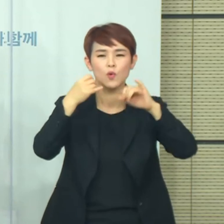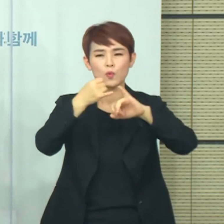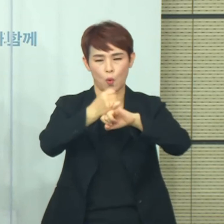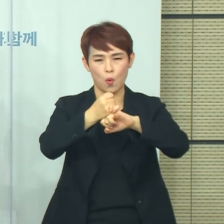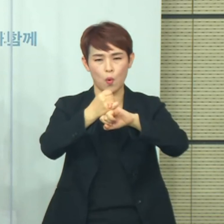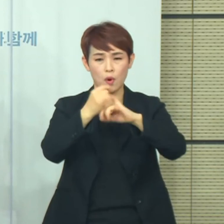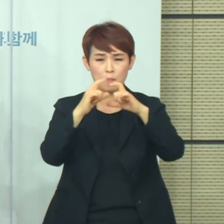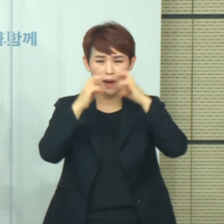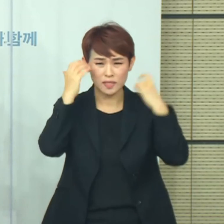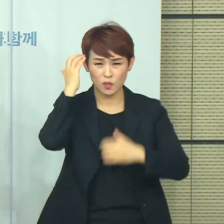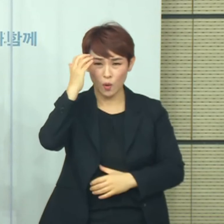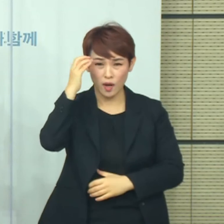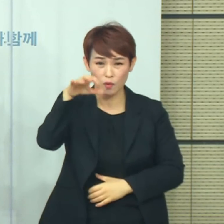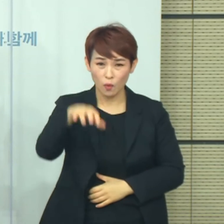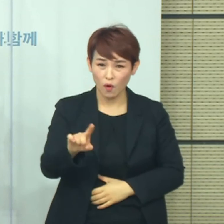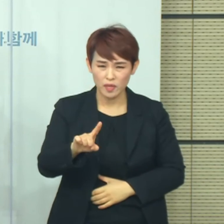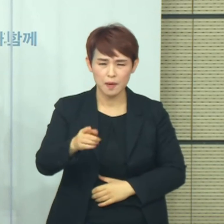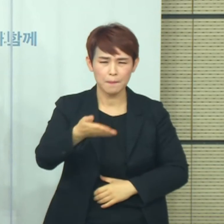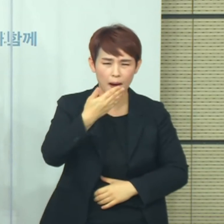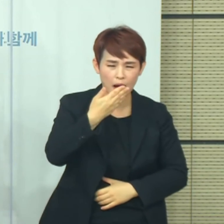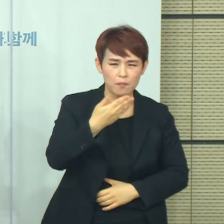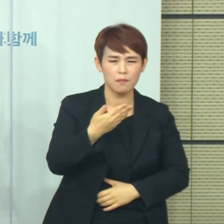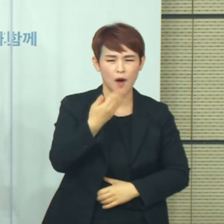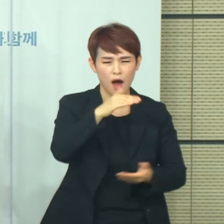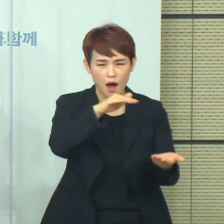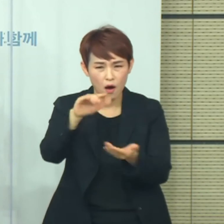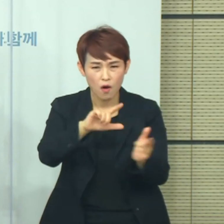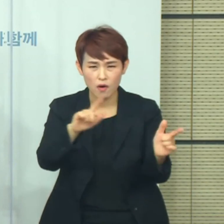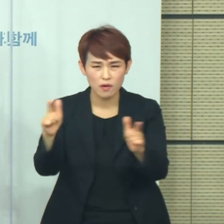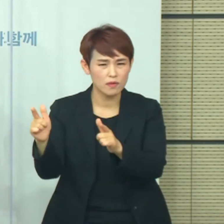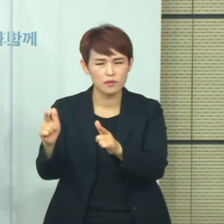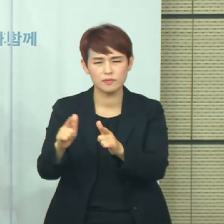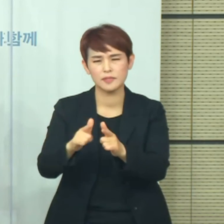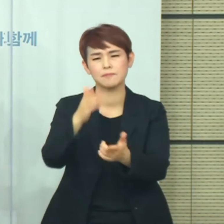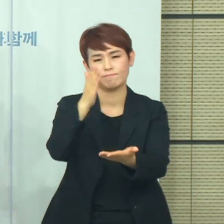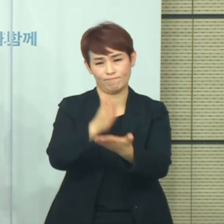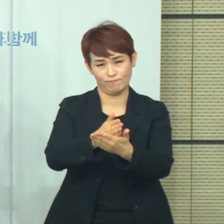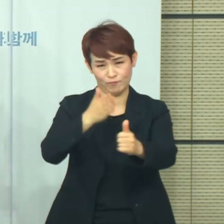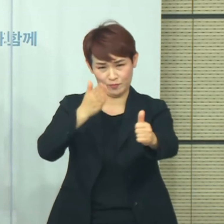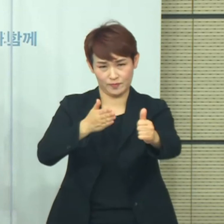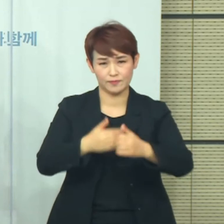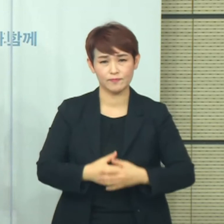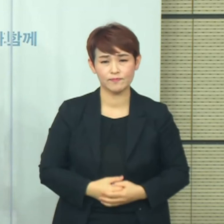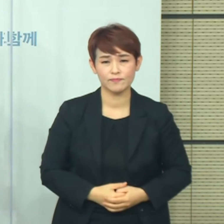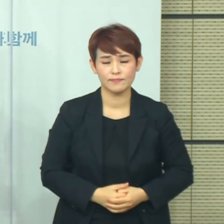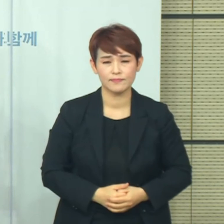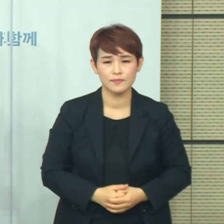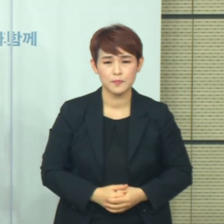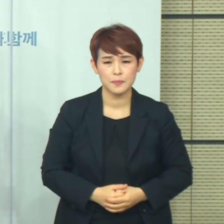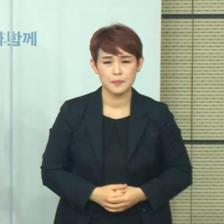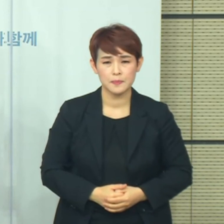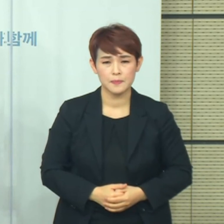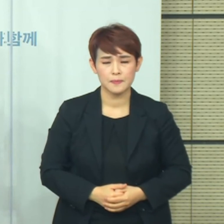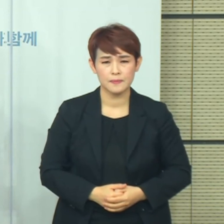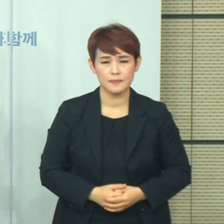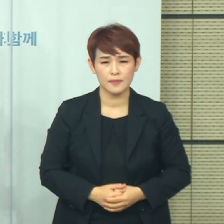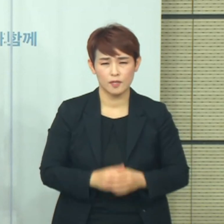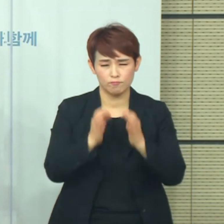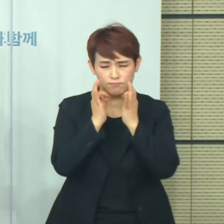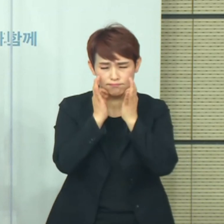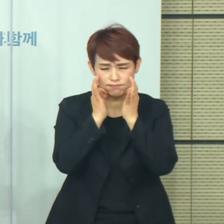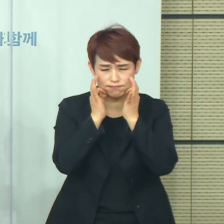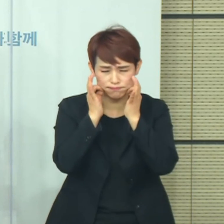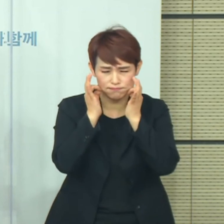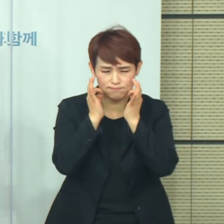착용이 곤란한 식사, 회식 등의 사항은 반드시 피해 주시기 바랍니다. 지금의 노력을